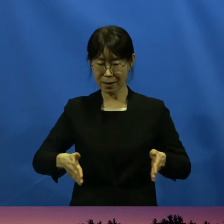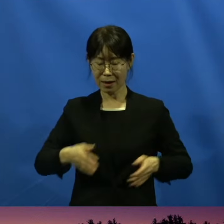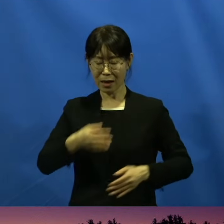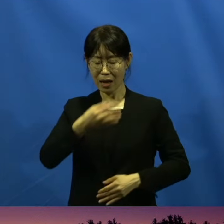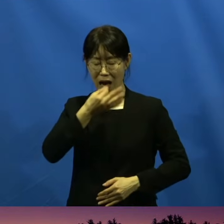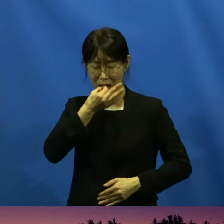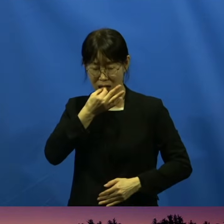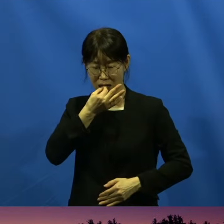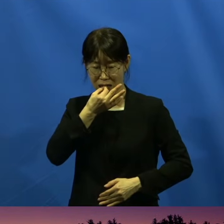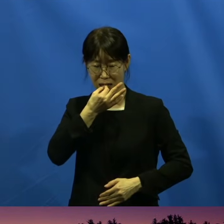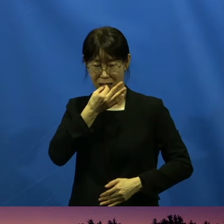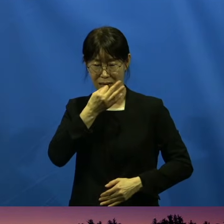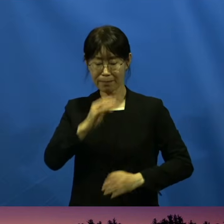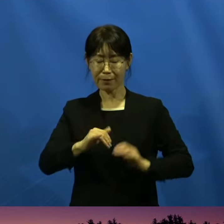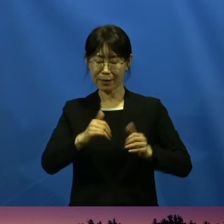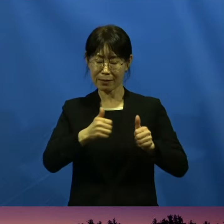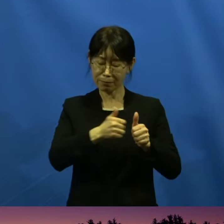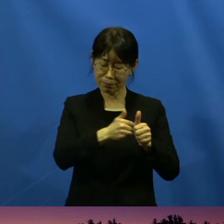탐욕적인, 정욕적인.